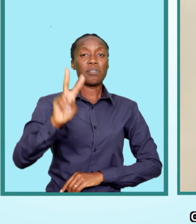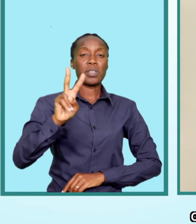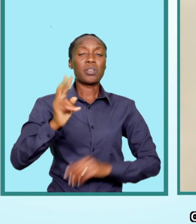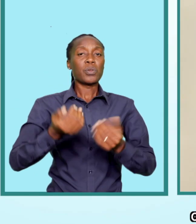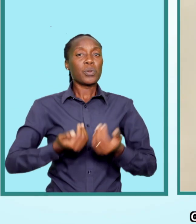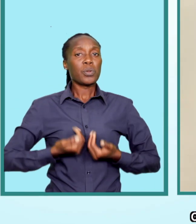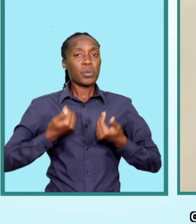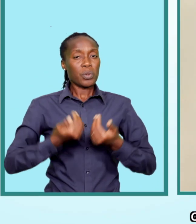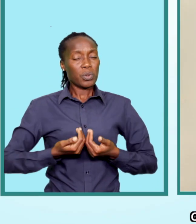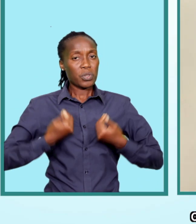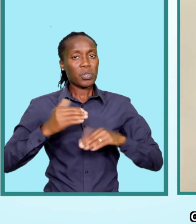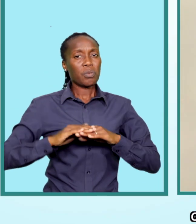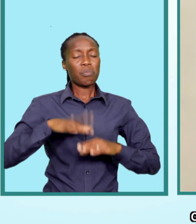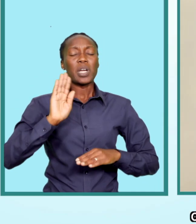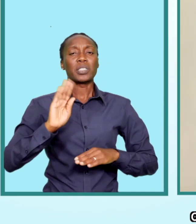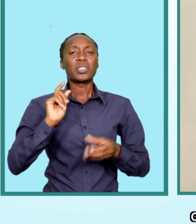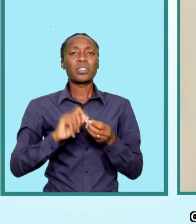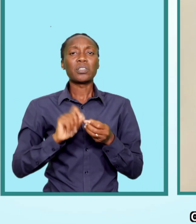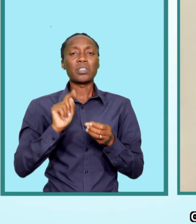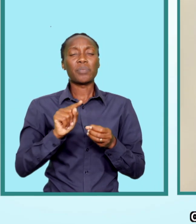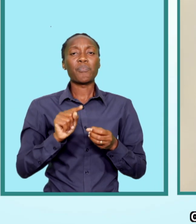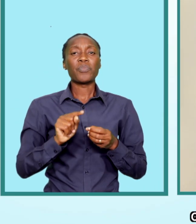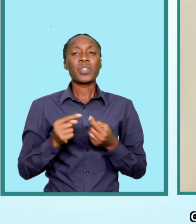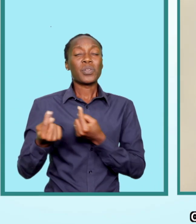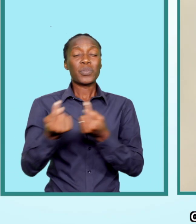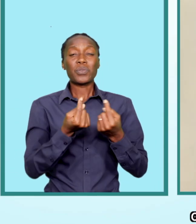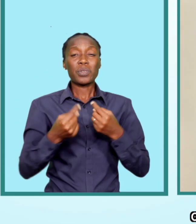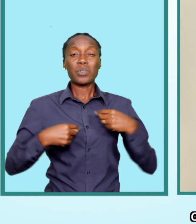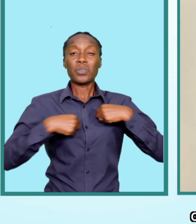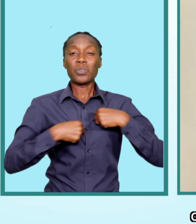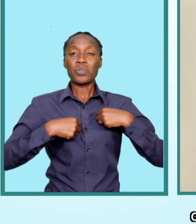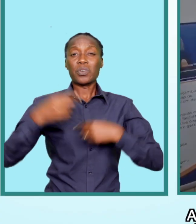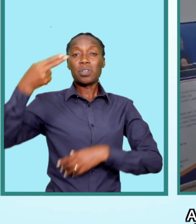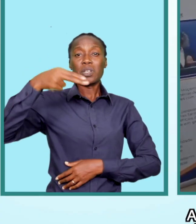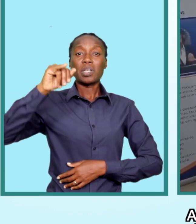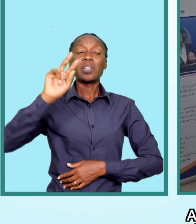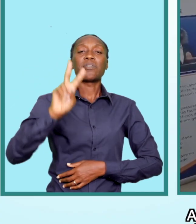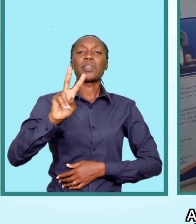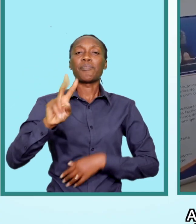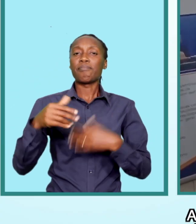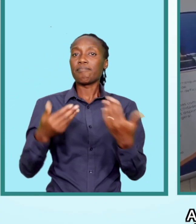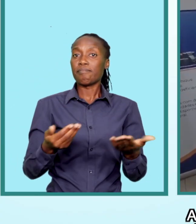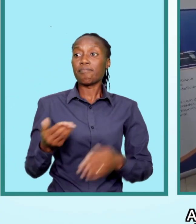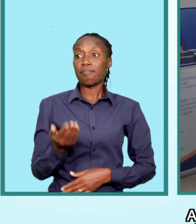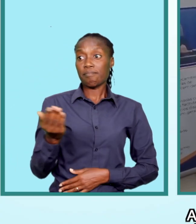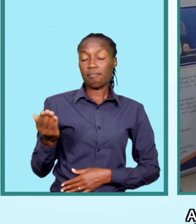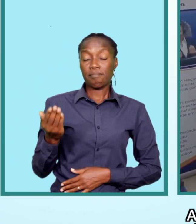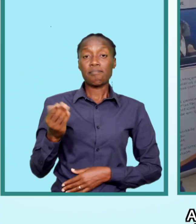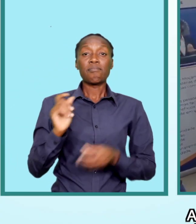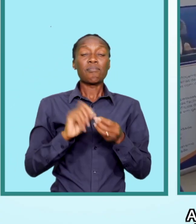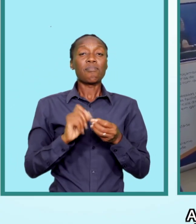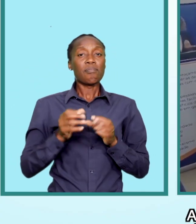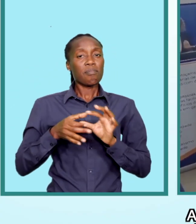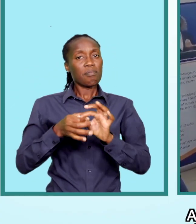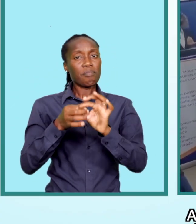têm sofrido com esta pandemia que é o HIV. As beneficiárias são unânimes